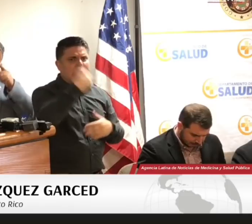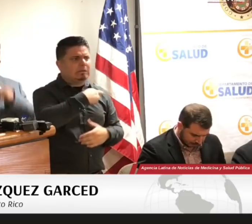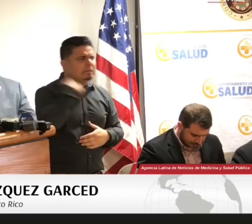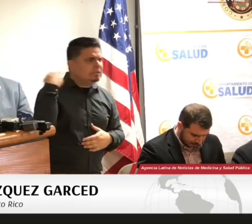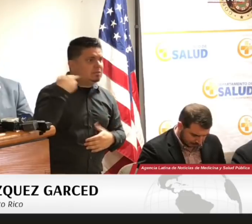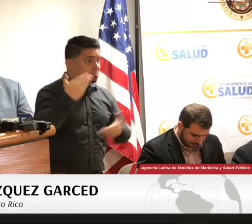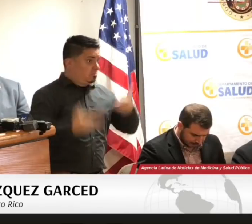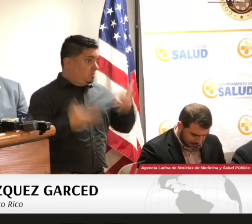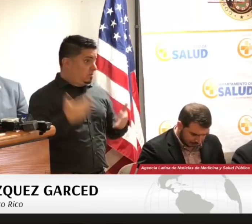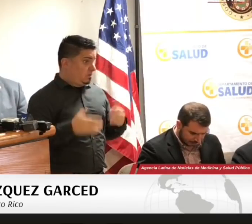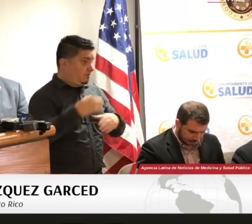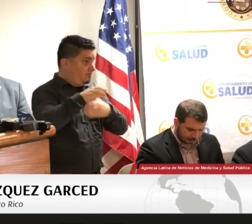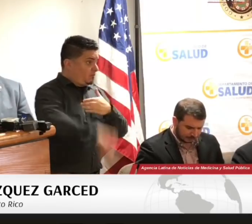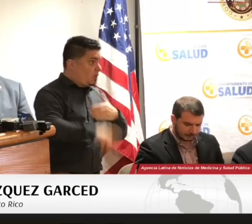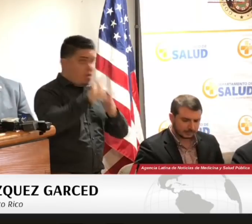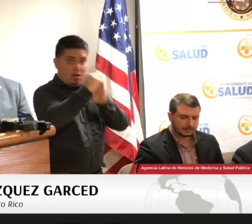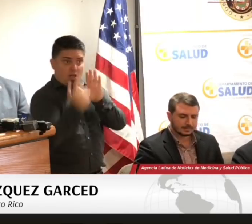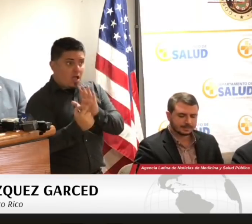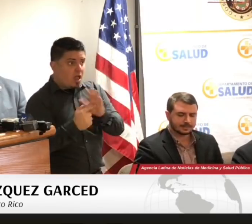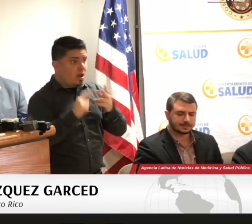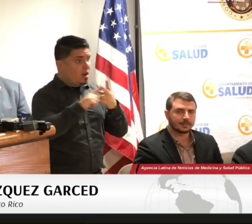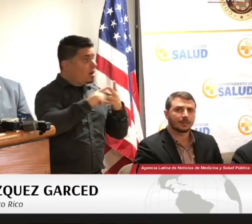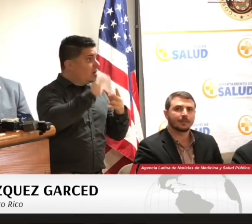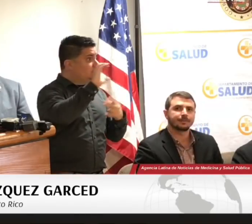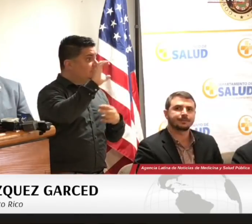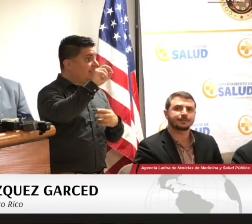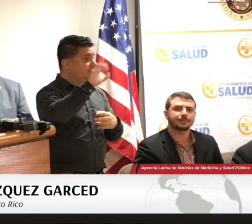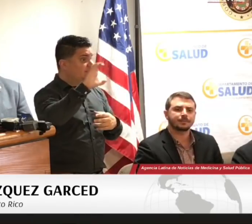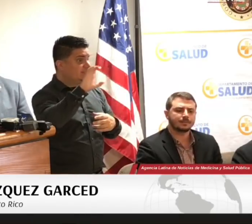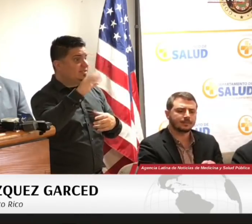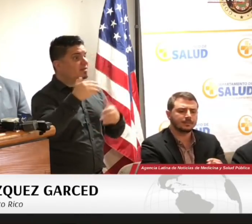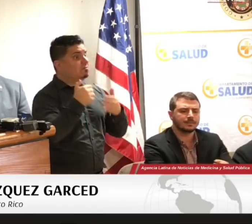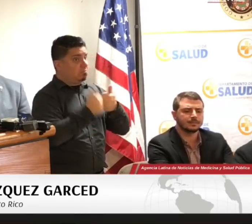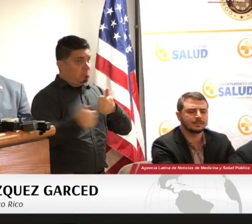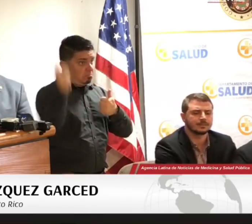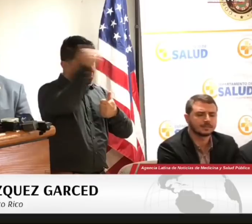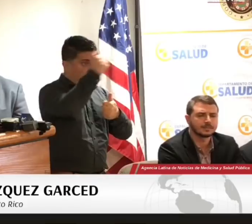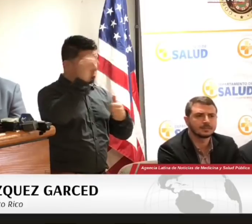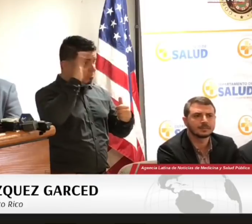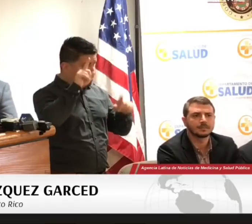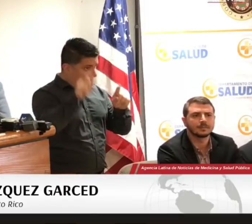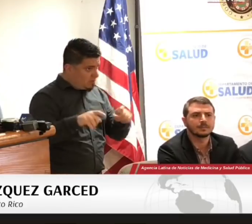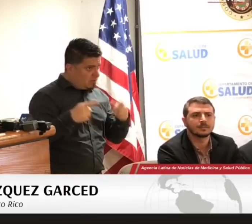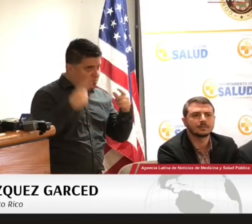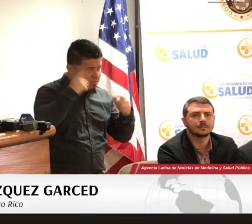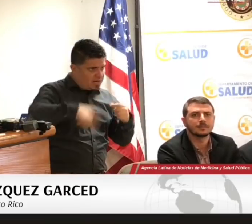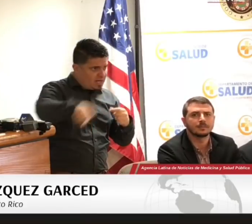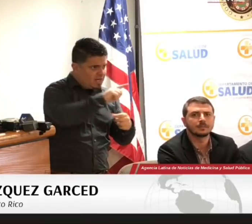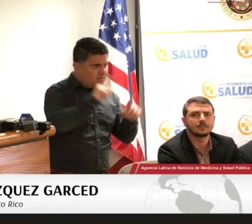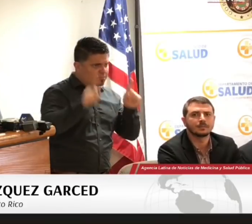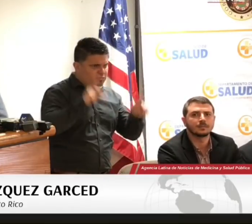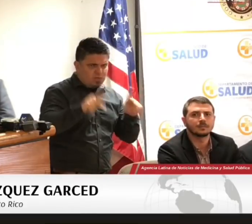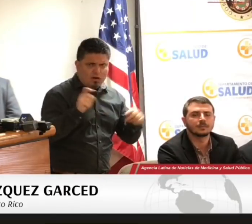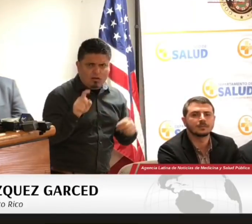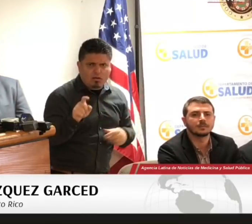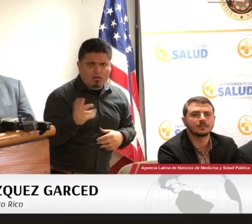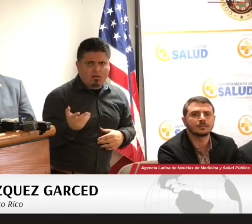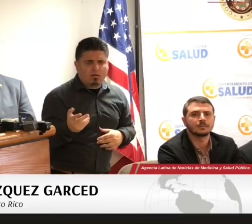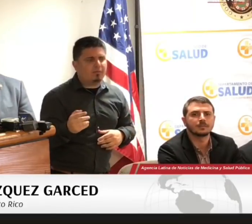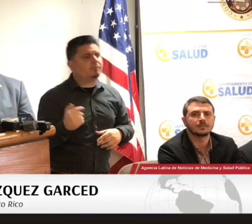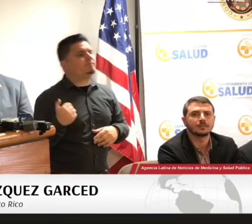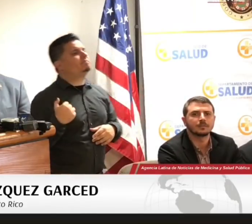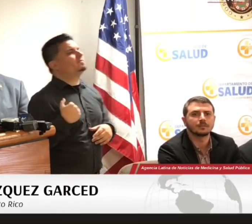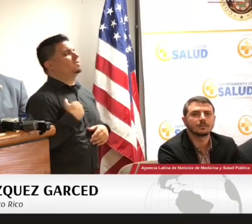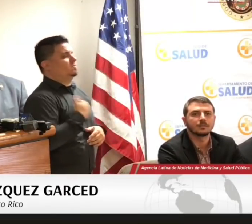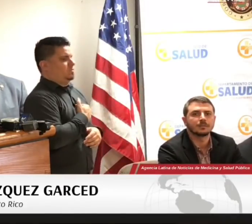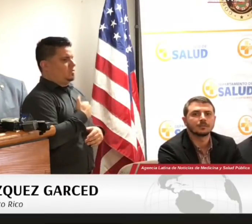forzar al CDC a que le dé la misma importancia que le da de todos los exámenes, las pruebas de el virus en la Puerto Rico? Seguro, tenemos el